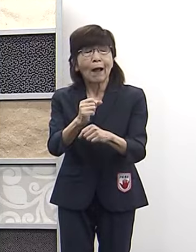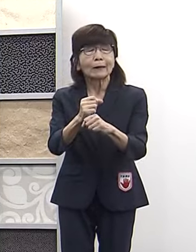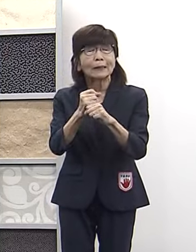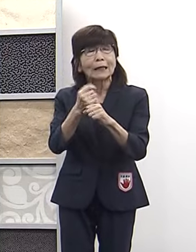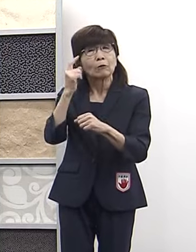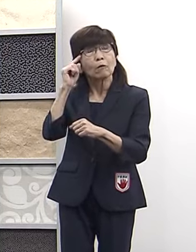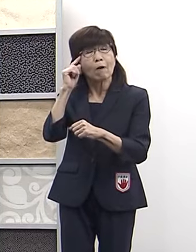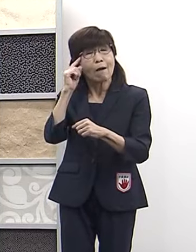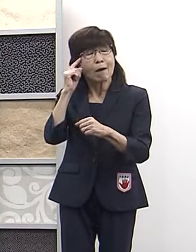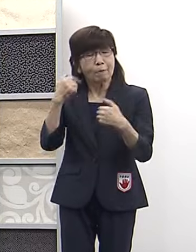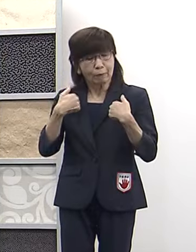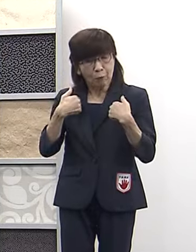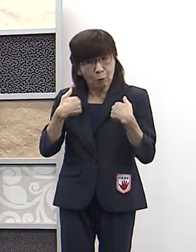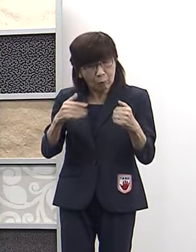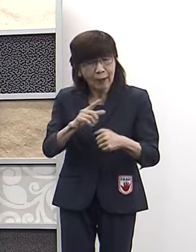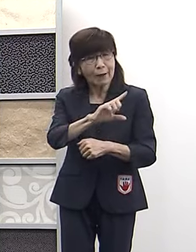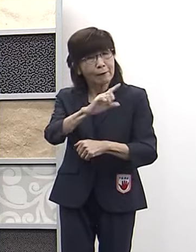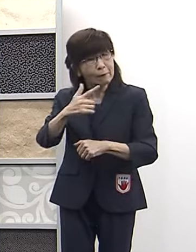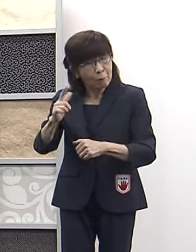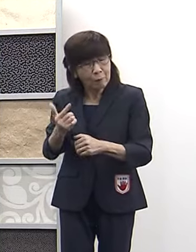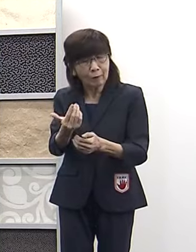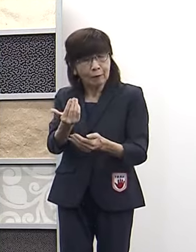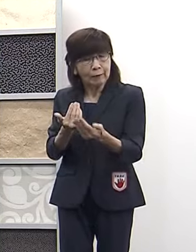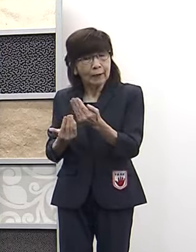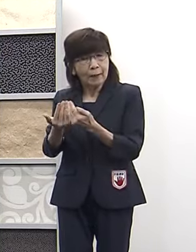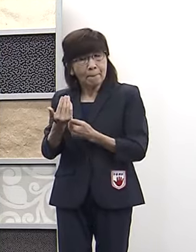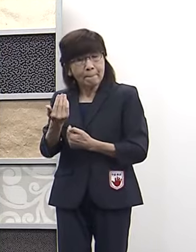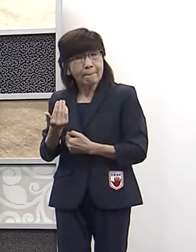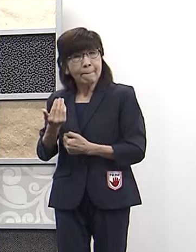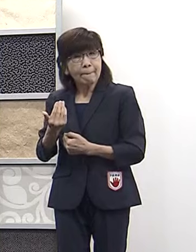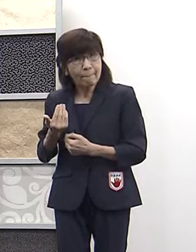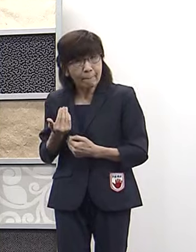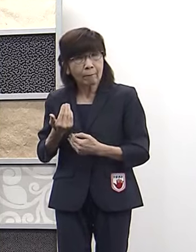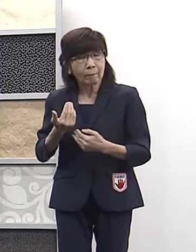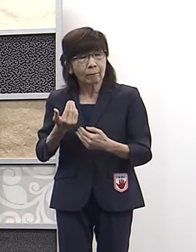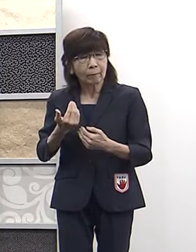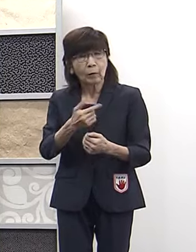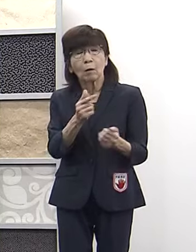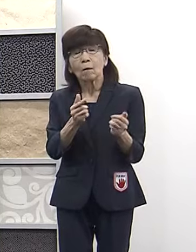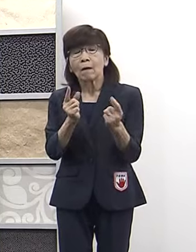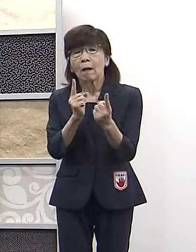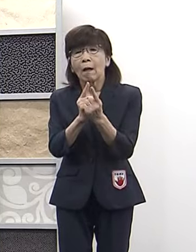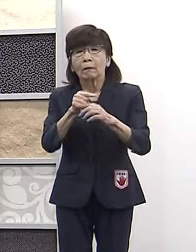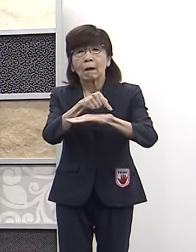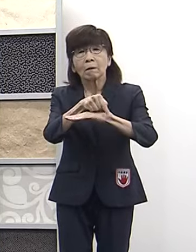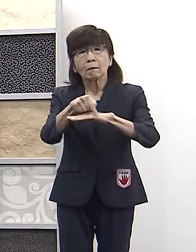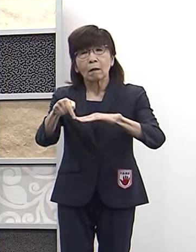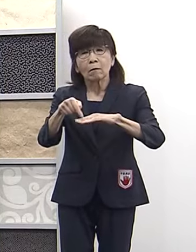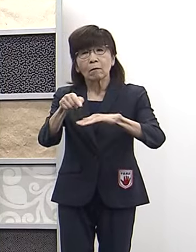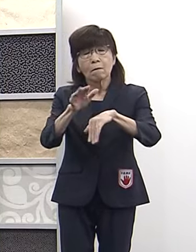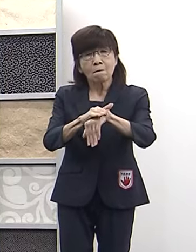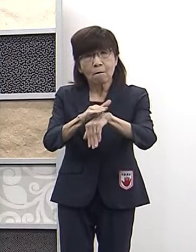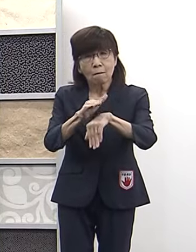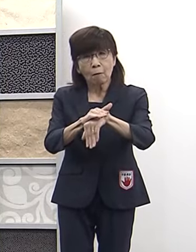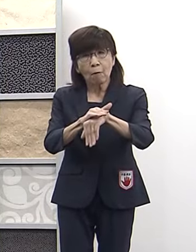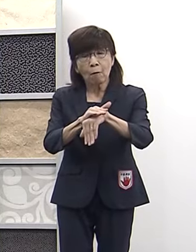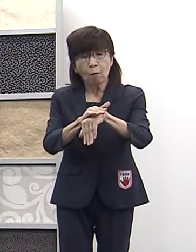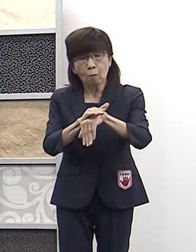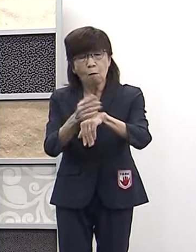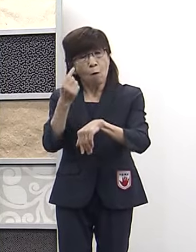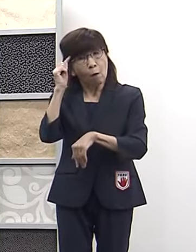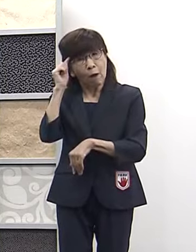まれることがないように、より上流での社会政策的な対策もですね、推進